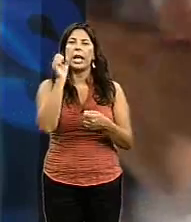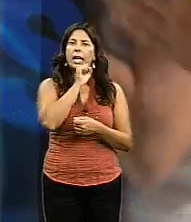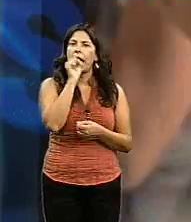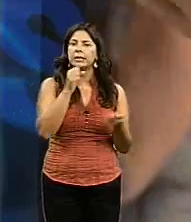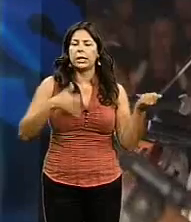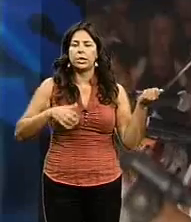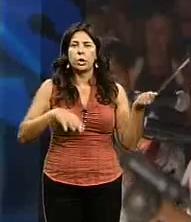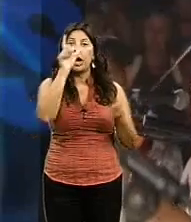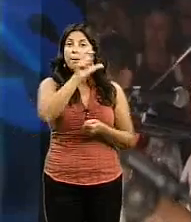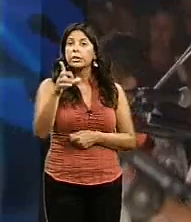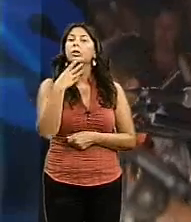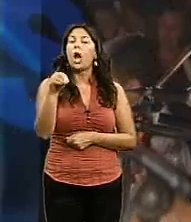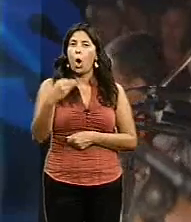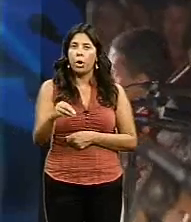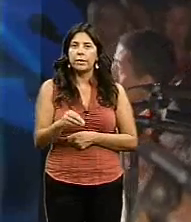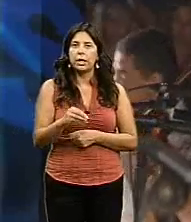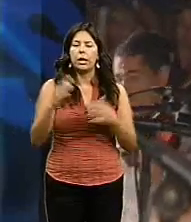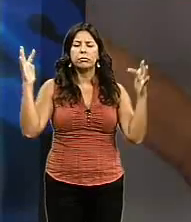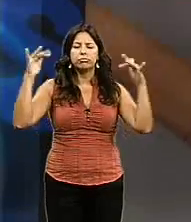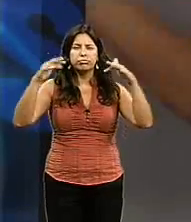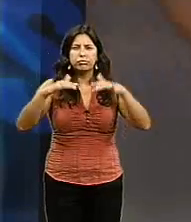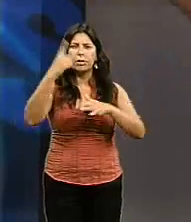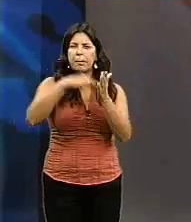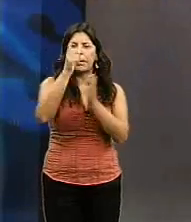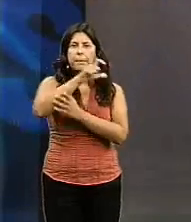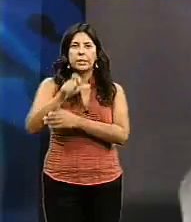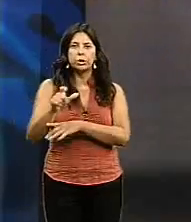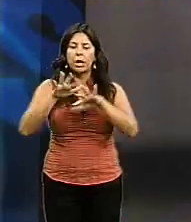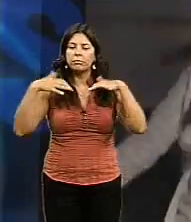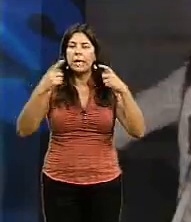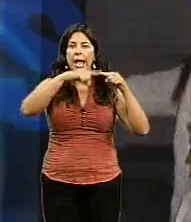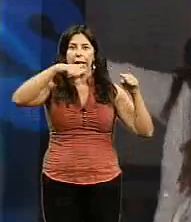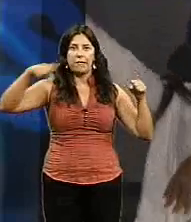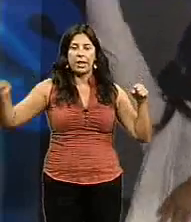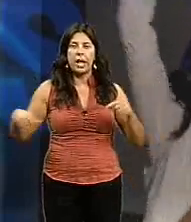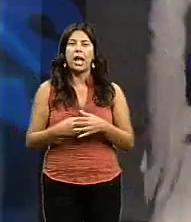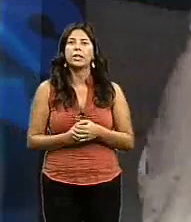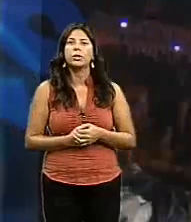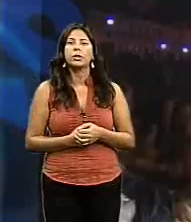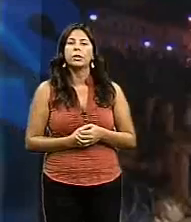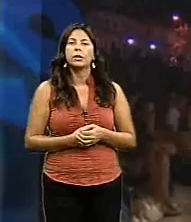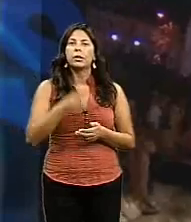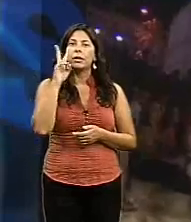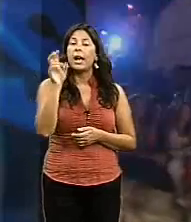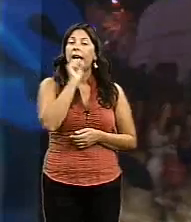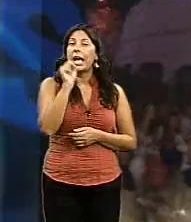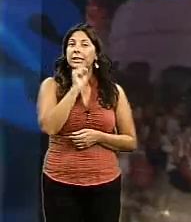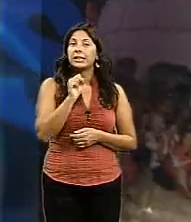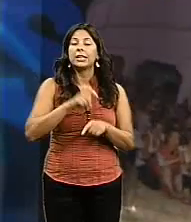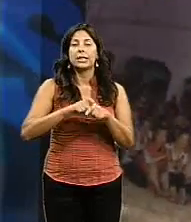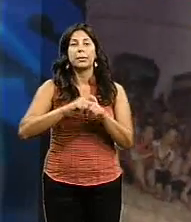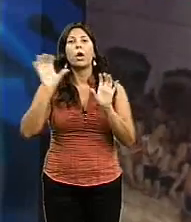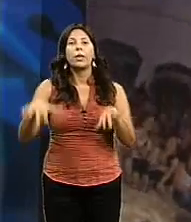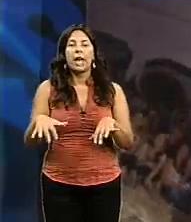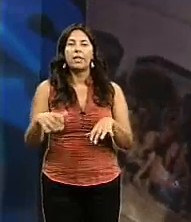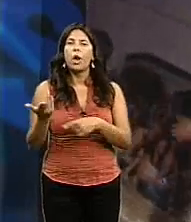los más jóvenes, una fiesta que congregó a miles de personas alrededor del balneario. Pasión por el cante más gaditano que los componentes ofrecieron